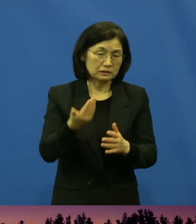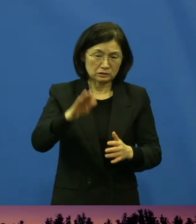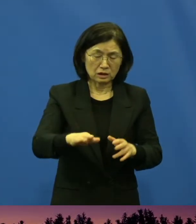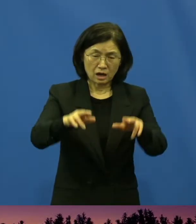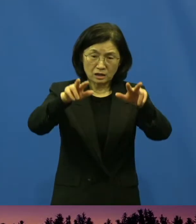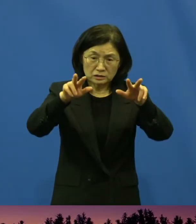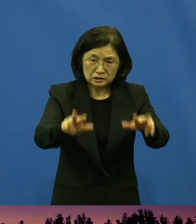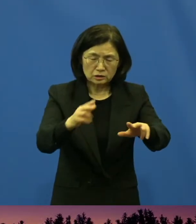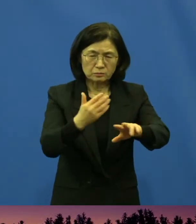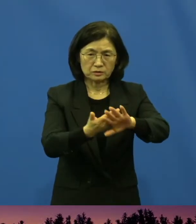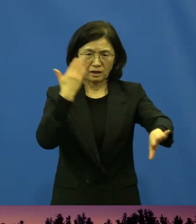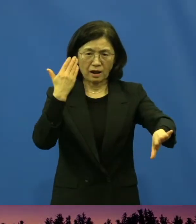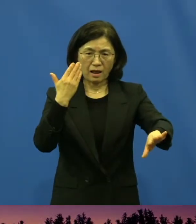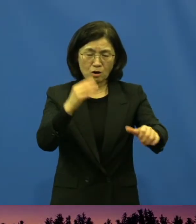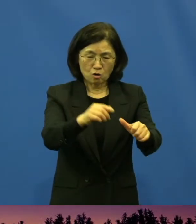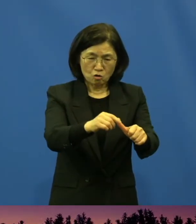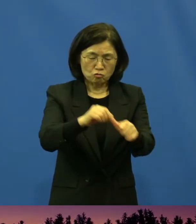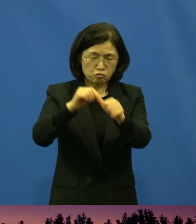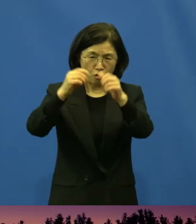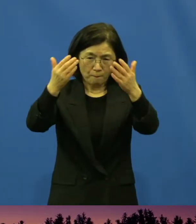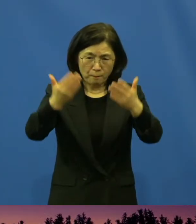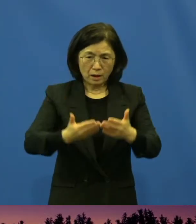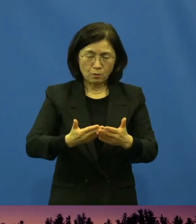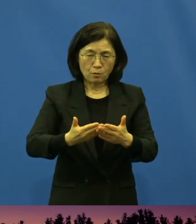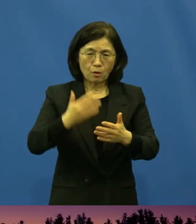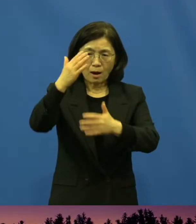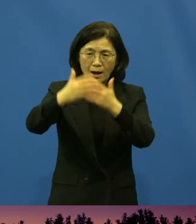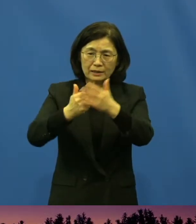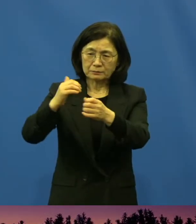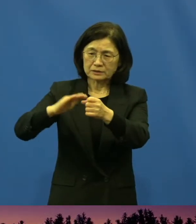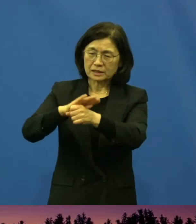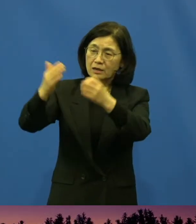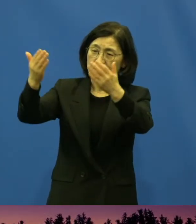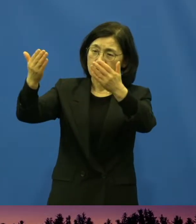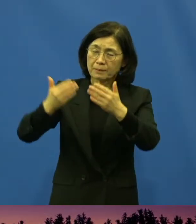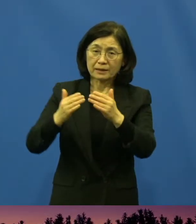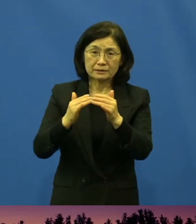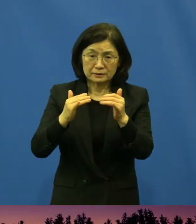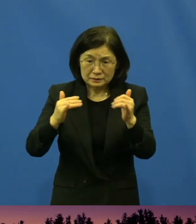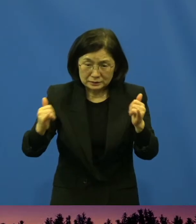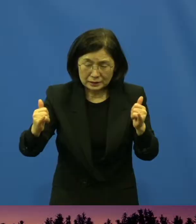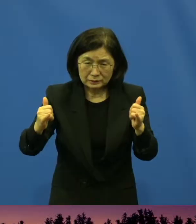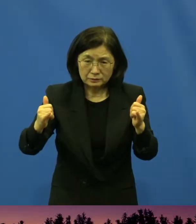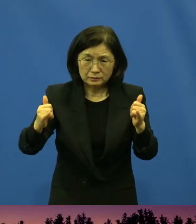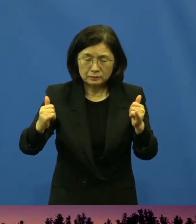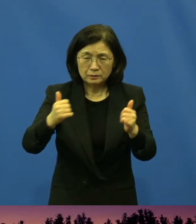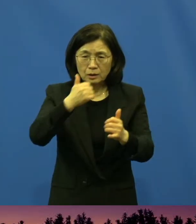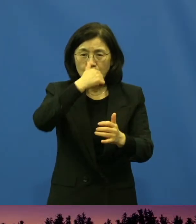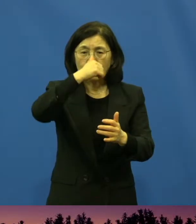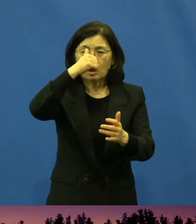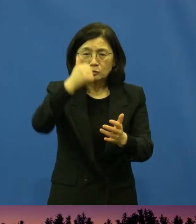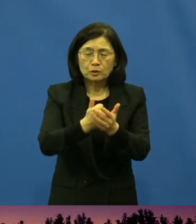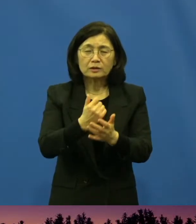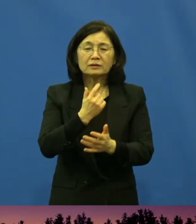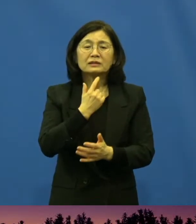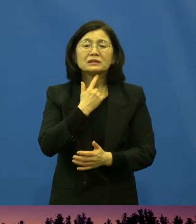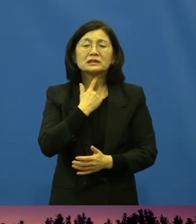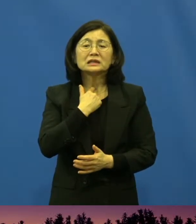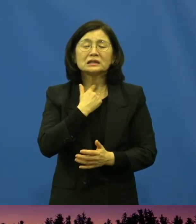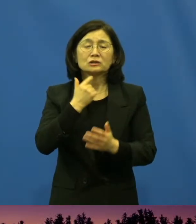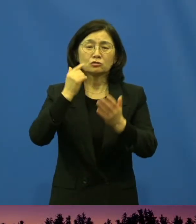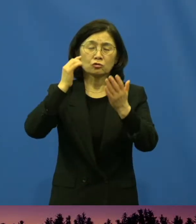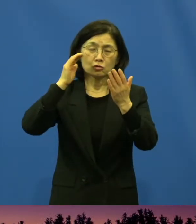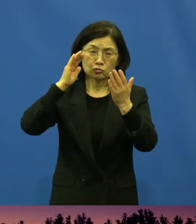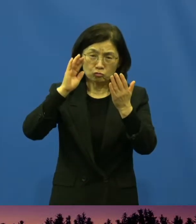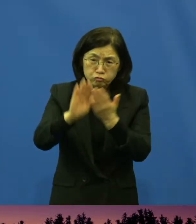구원을 얻고 복음을 받아들이고 하나님의 사랑을 입은 자들은 이제 그 죄에 대한 태도가 바뀐 거예요. 죄는